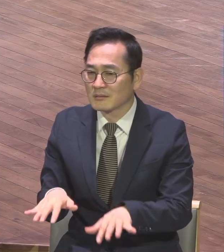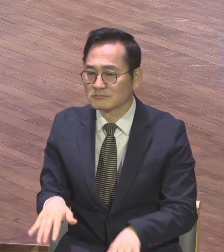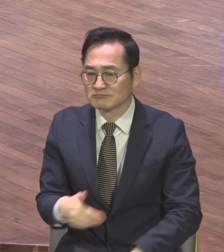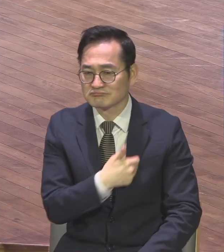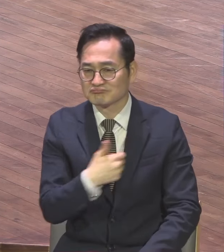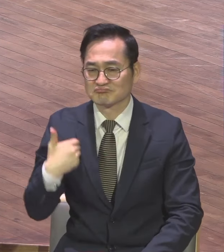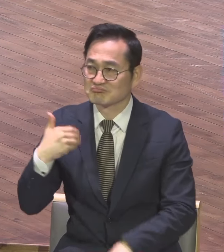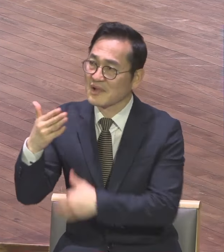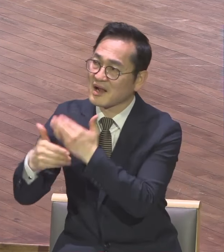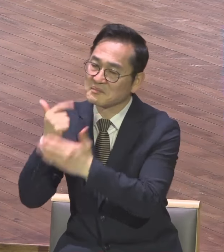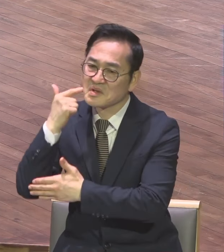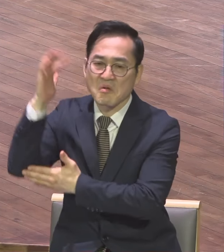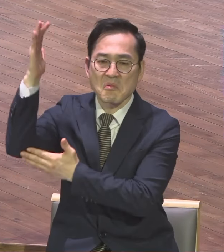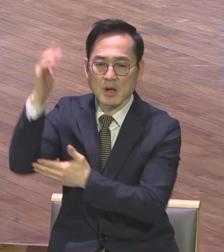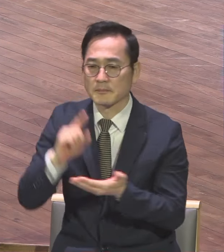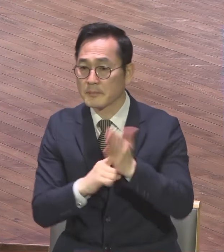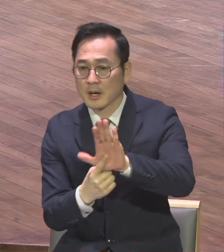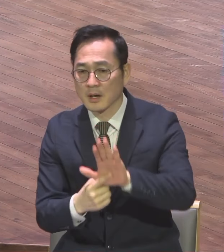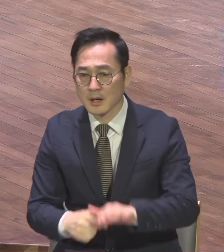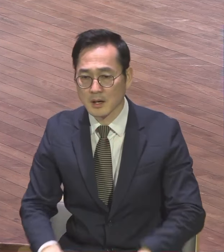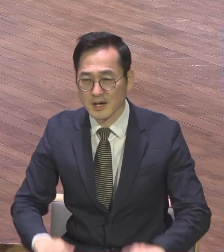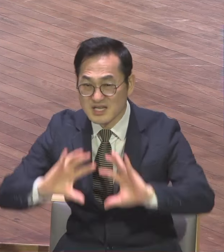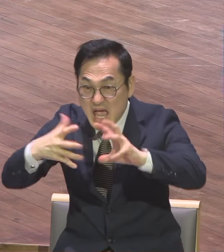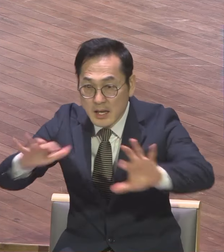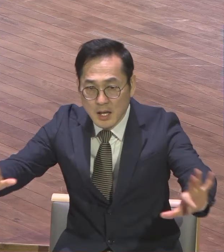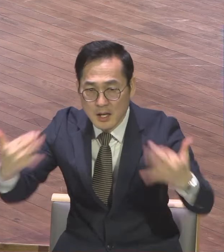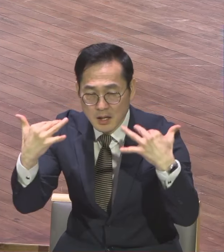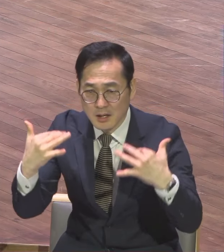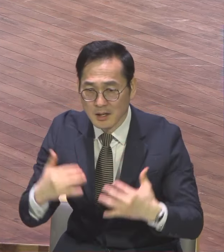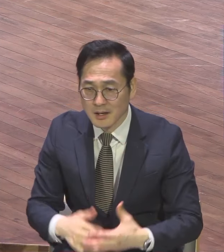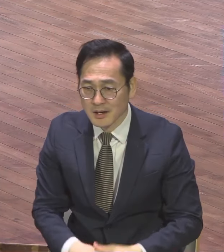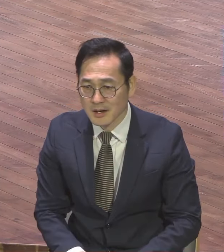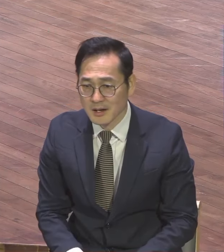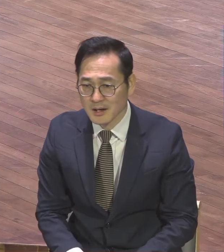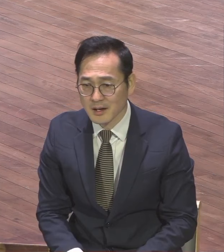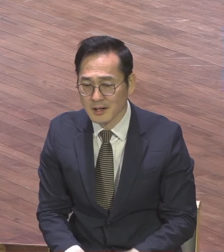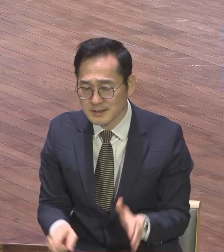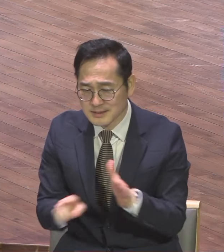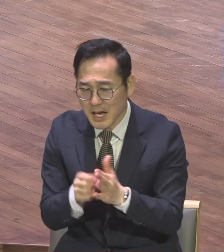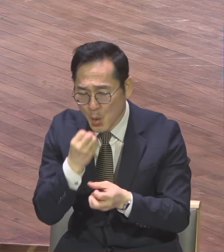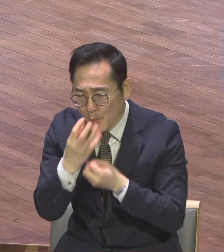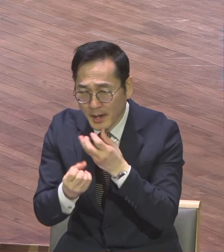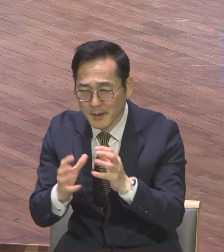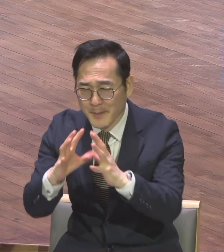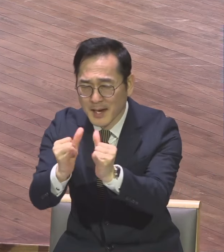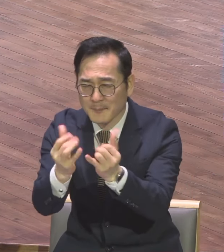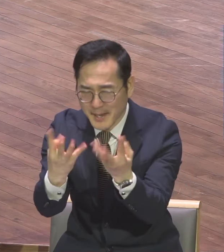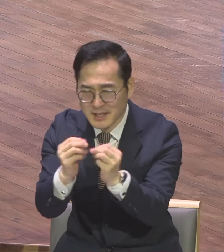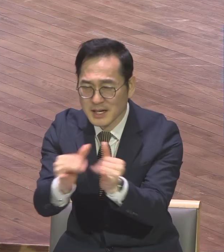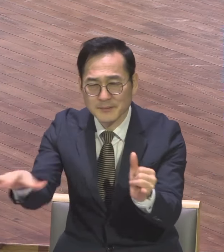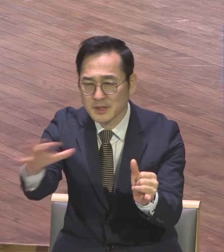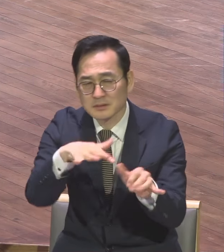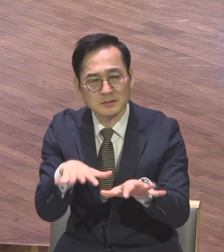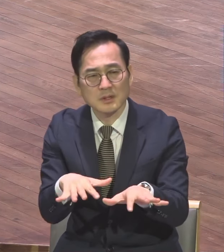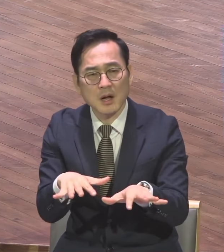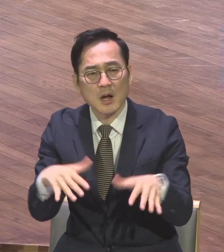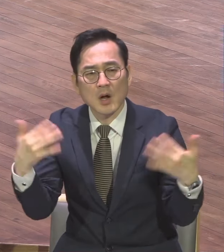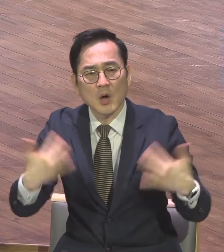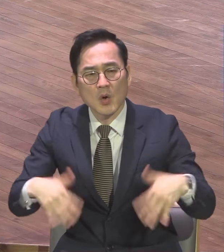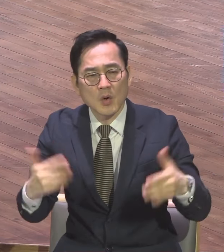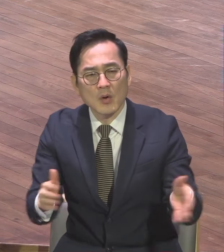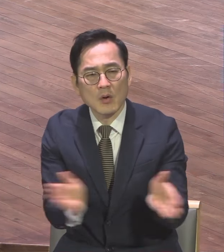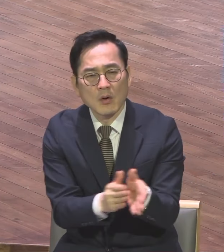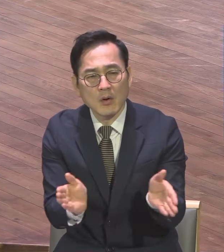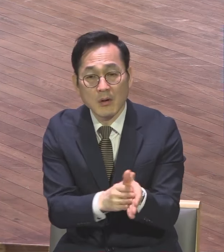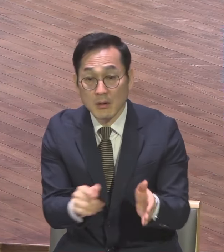당당히 그리스도인으로서 누리고 있는 그 기쁨과 신앙 고백을 하니까 많은 사람들에게 큰 영적